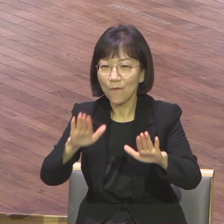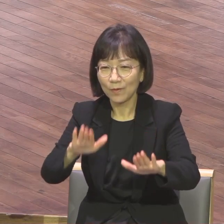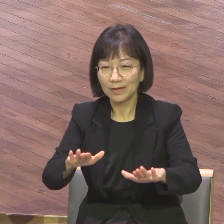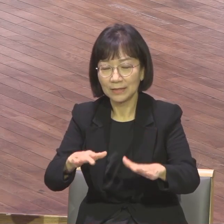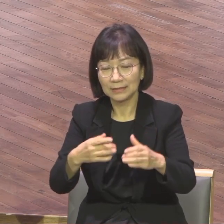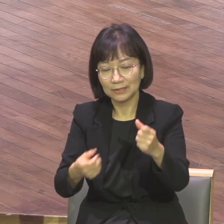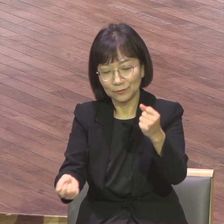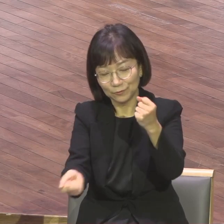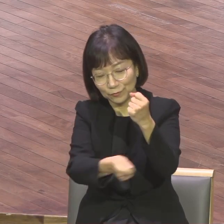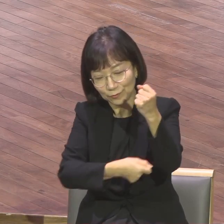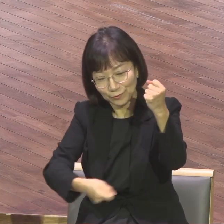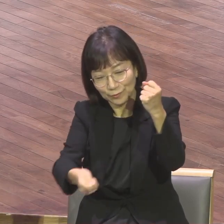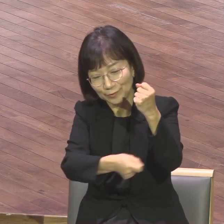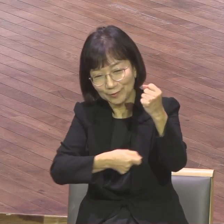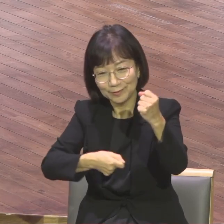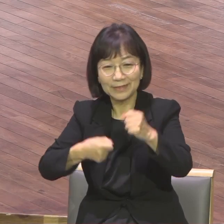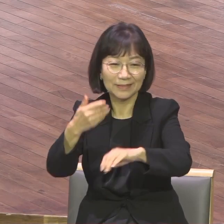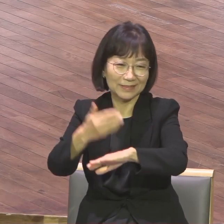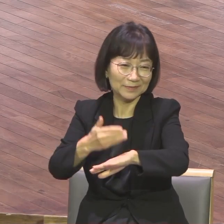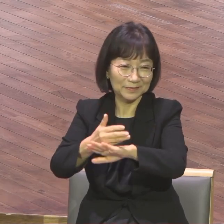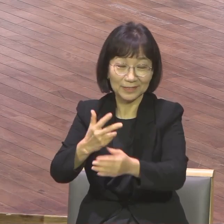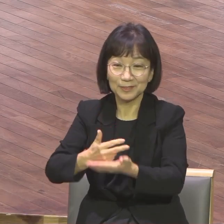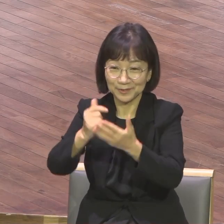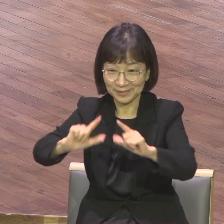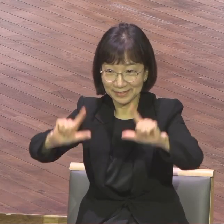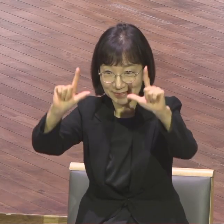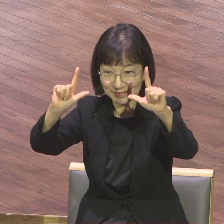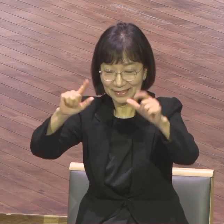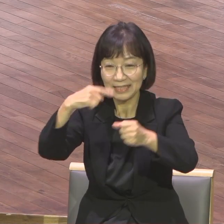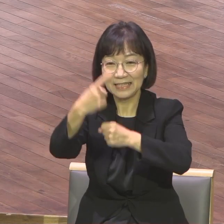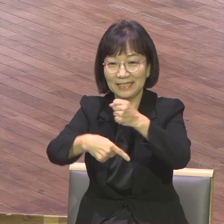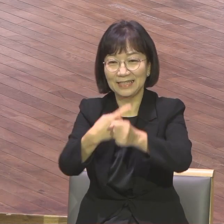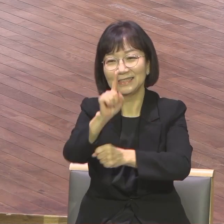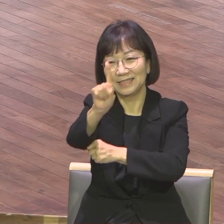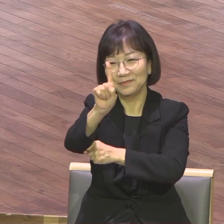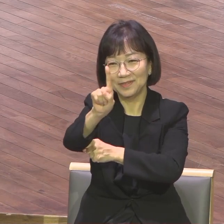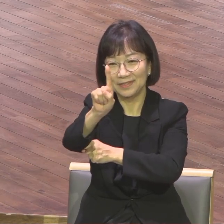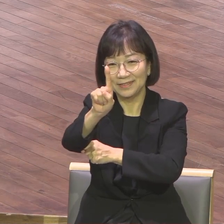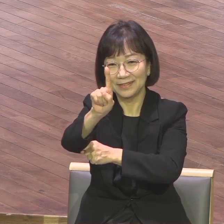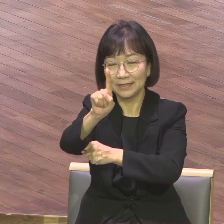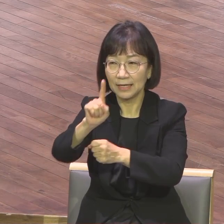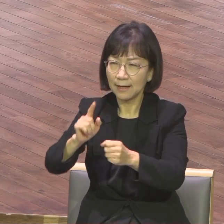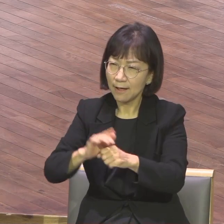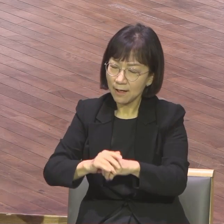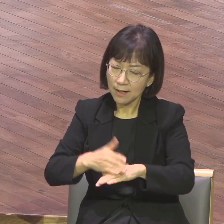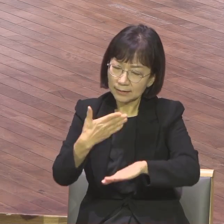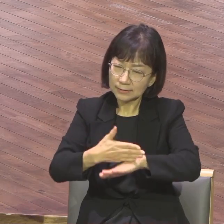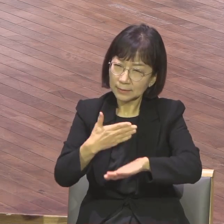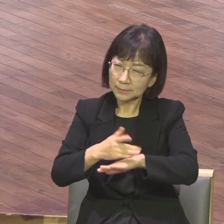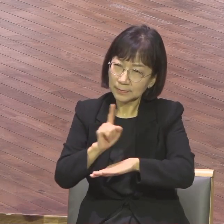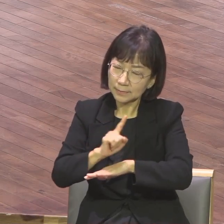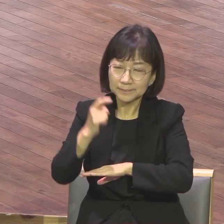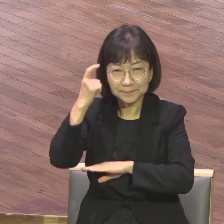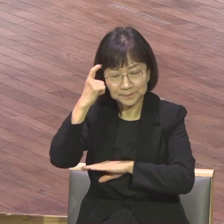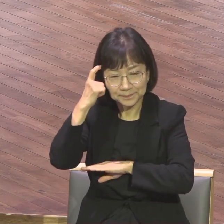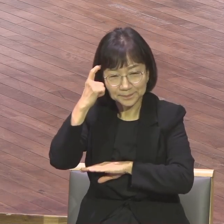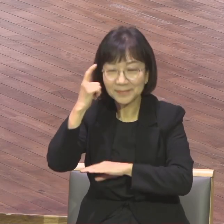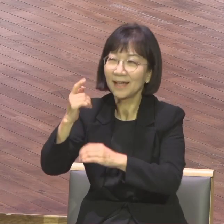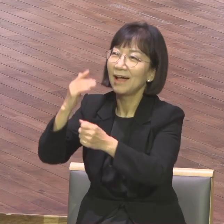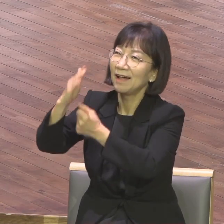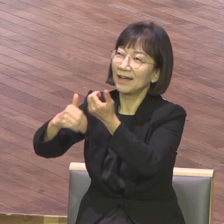감사 주일입니다. 1년에 한 번 있는 하나님 앞에 감사할 것을 찾아보면서